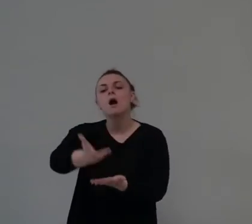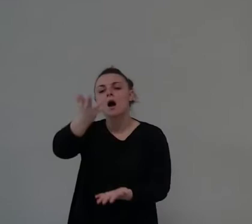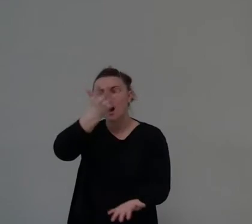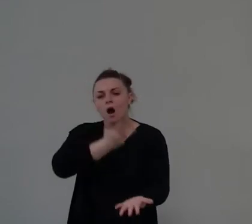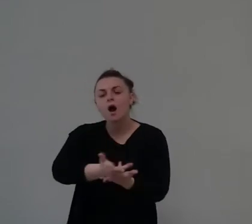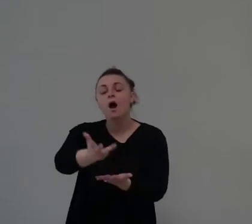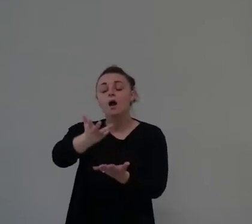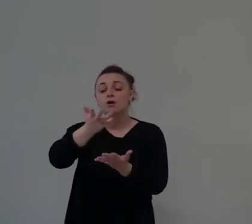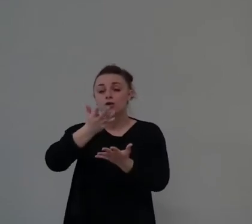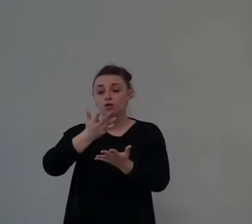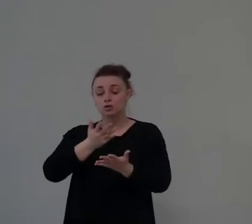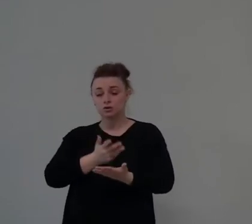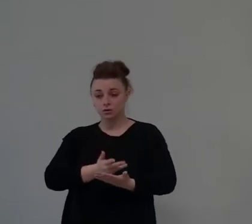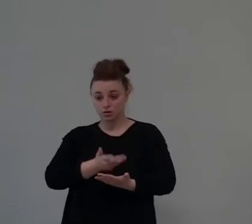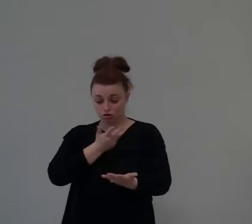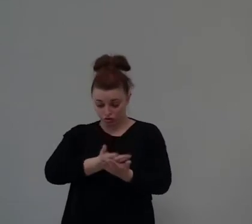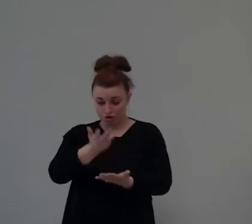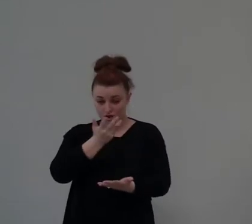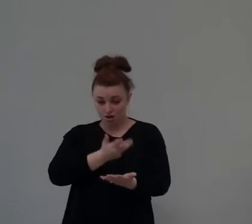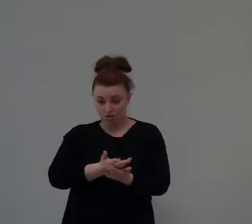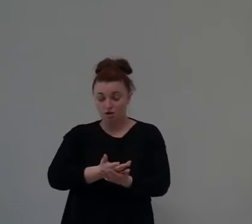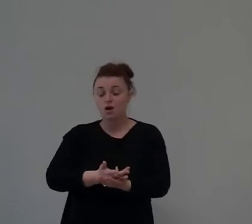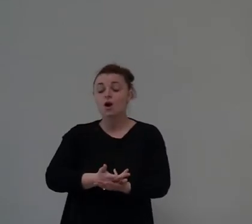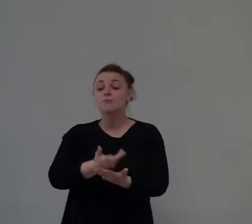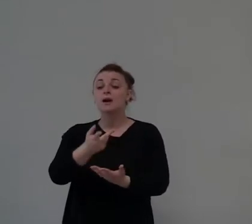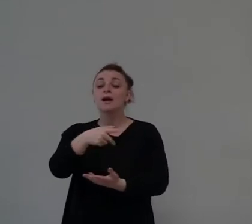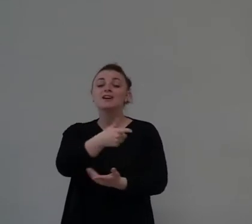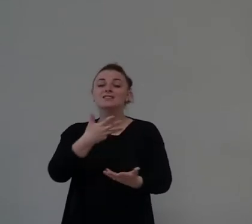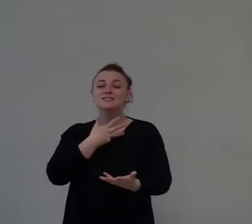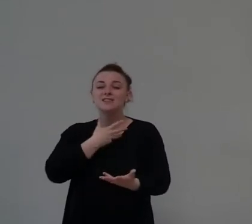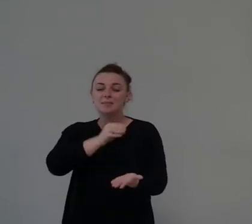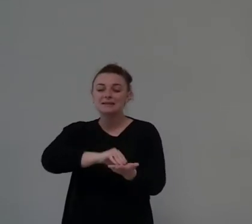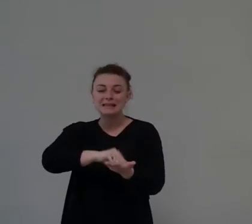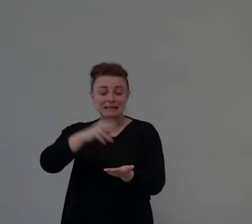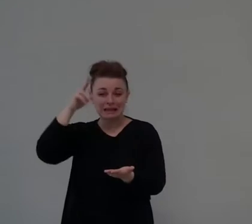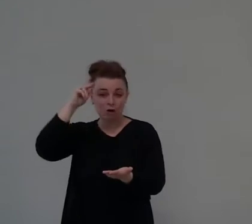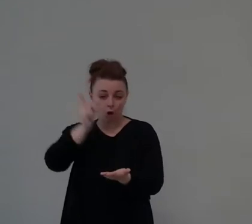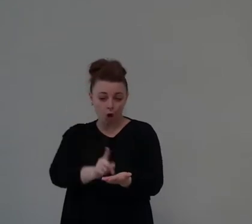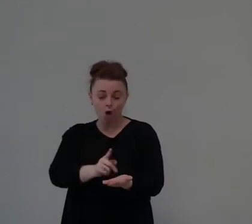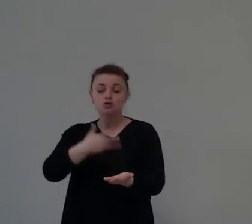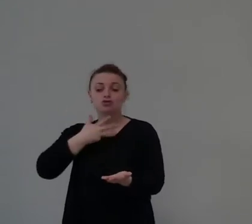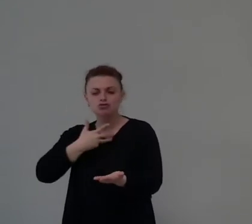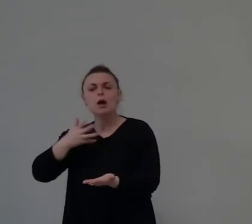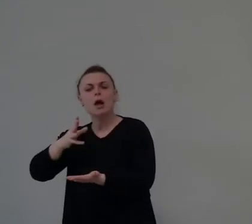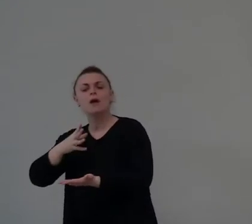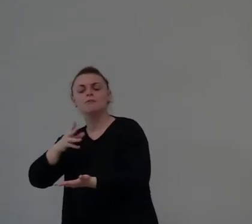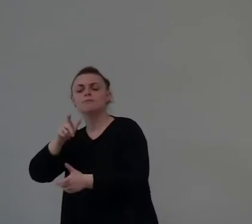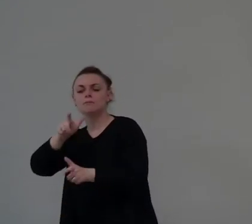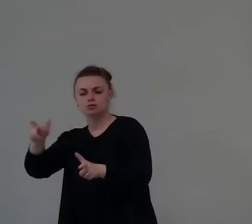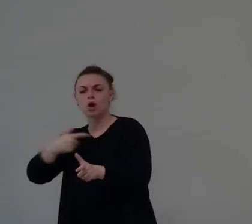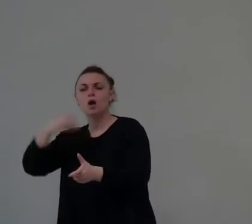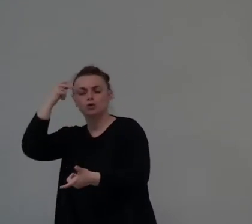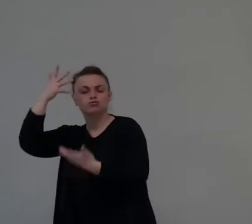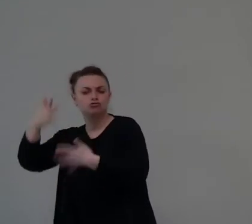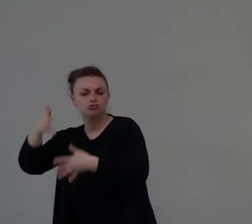perché sappiano, alle vecchie generazioni perché ricordino di tutto quello che il Signore aveva fatto per loro, di